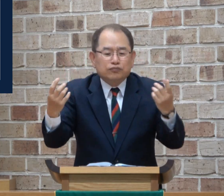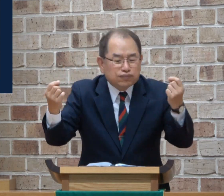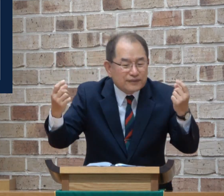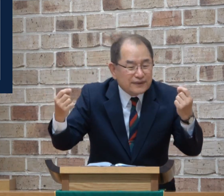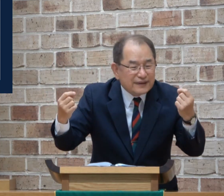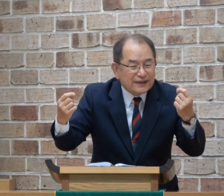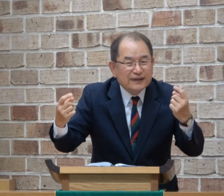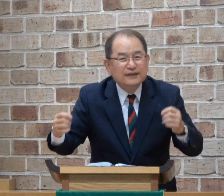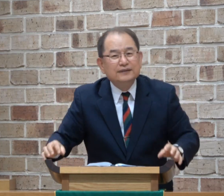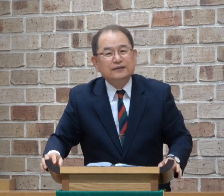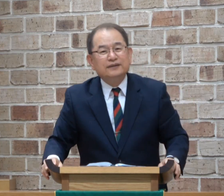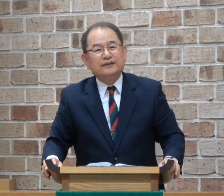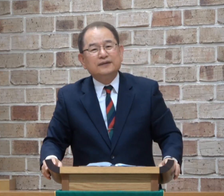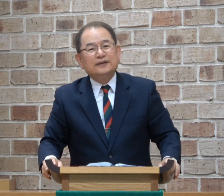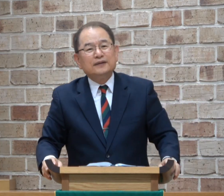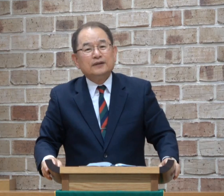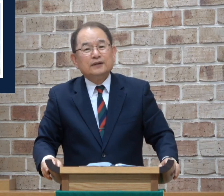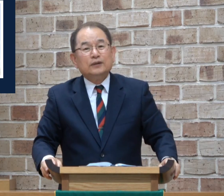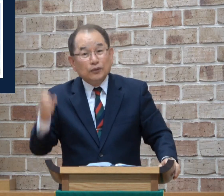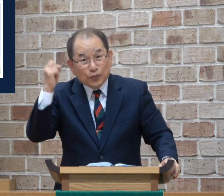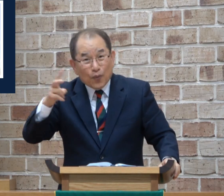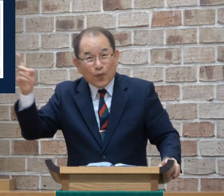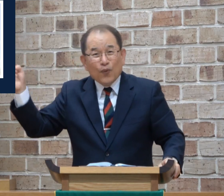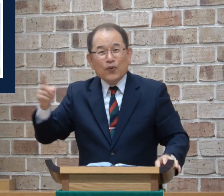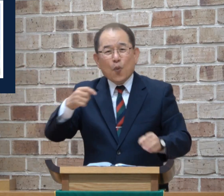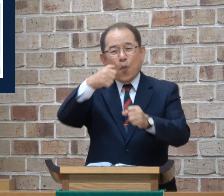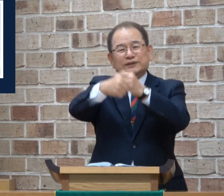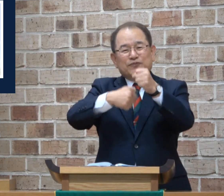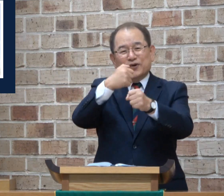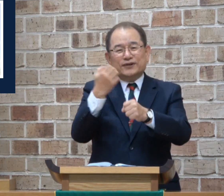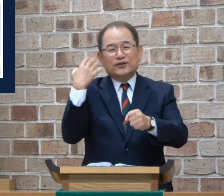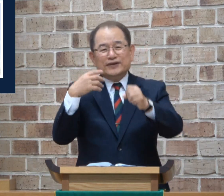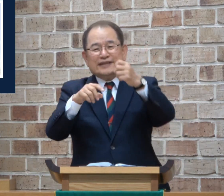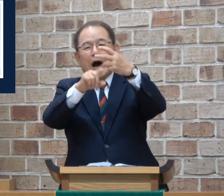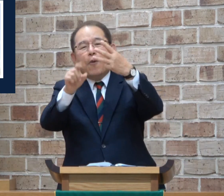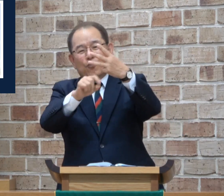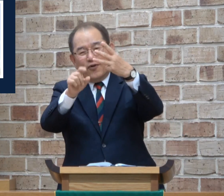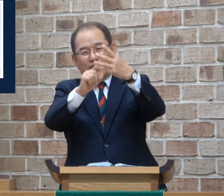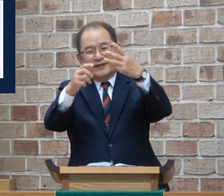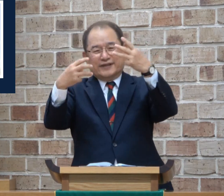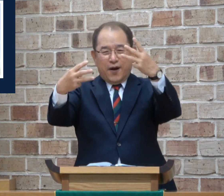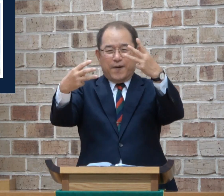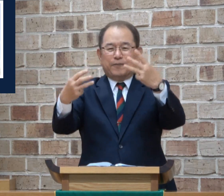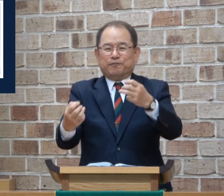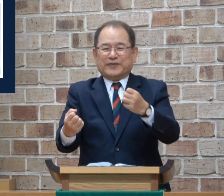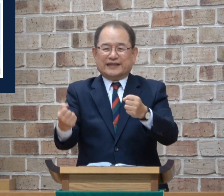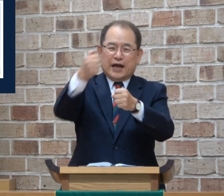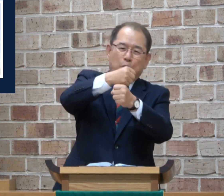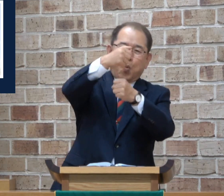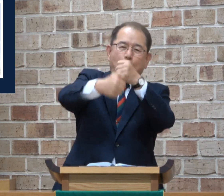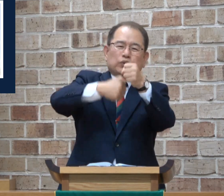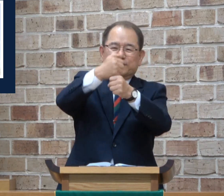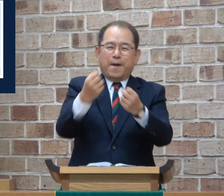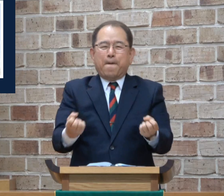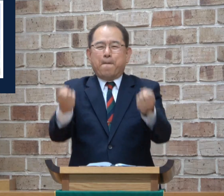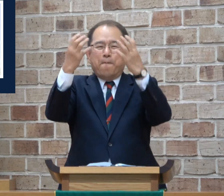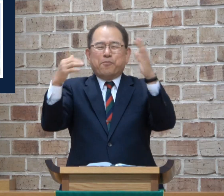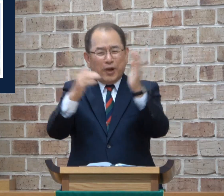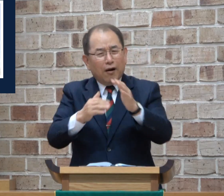축복을 받았습니다. 또 지난 3월 우리가 우리 교회 50년을 기념했습니다.